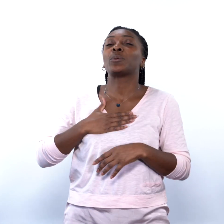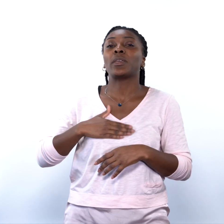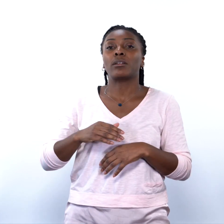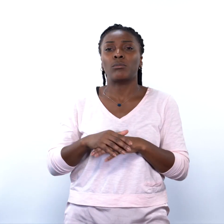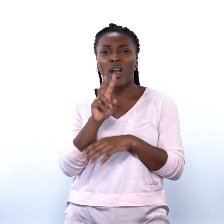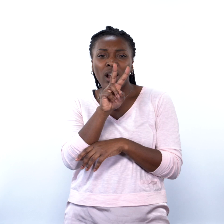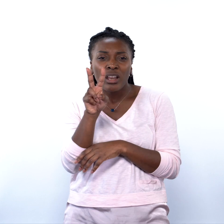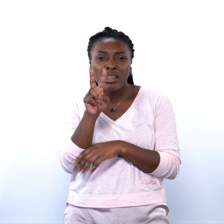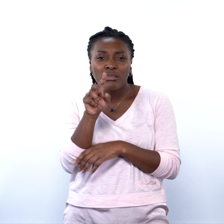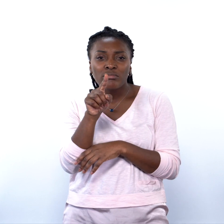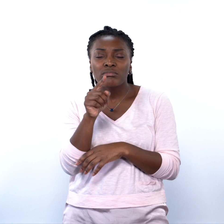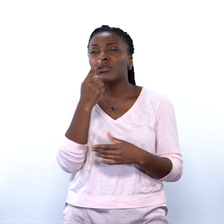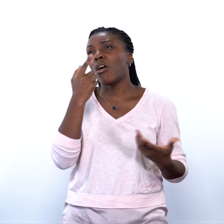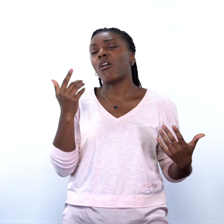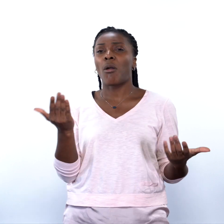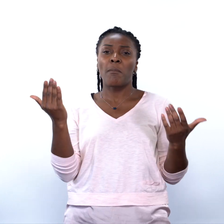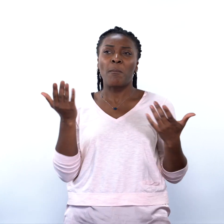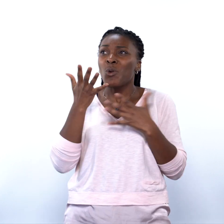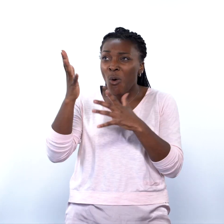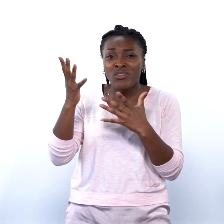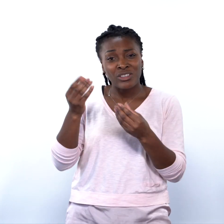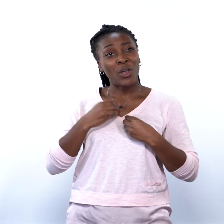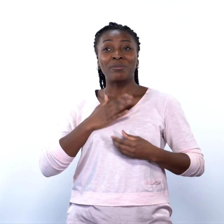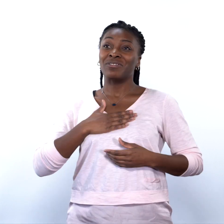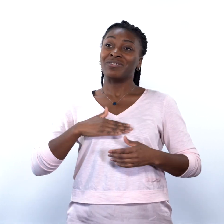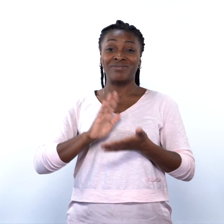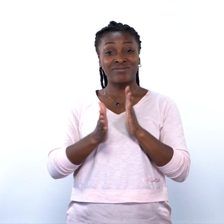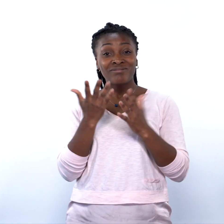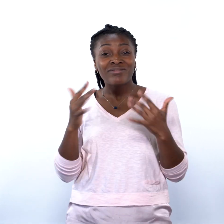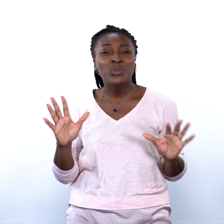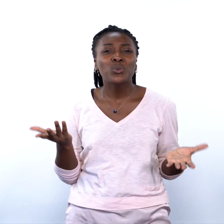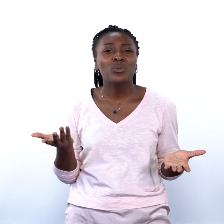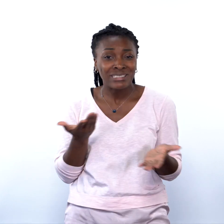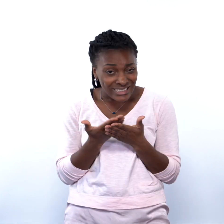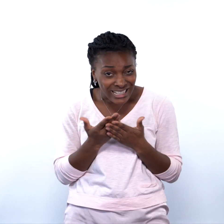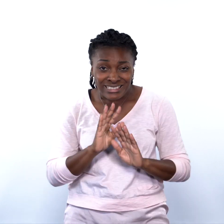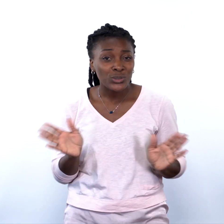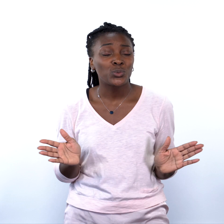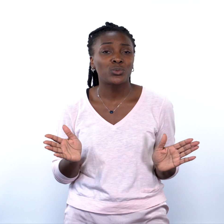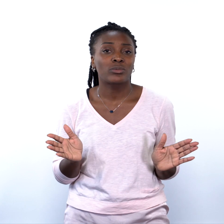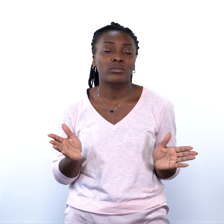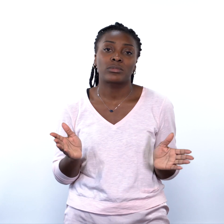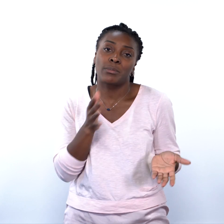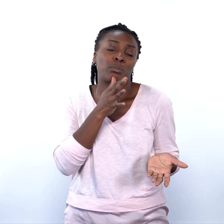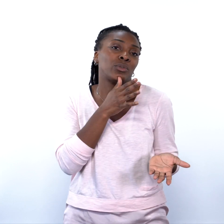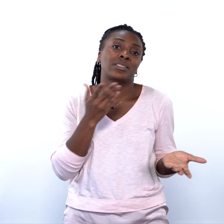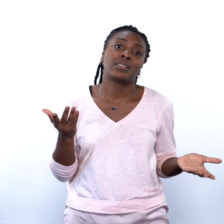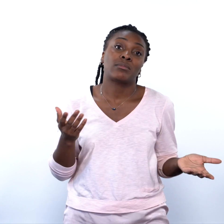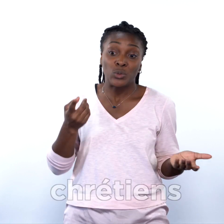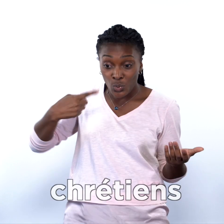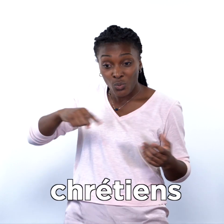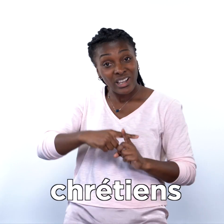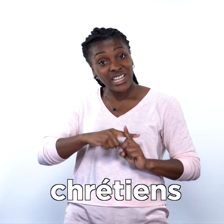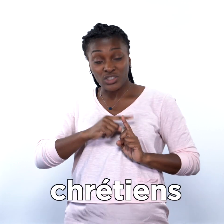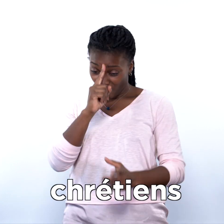suis dit, il y a tellement plus. La louange, ça peut être tellement plus que simplement nous apaiser. C'est pas possible que